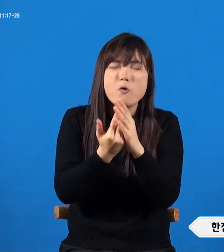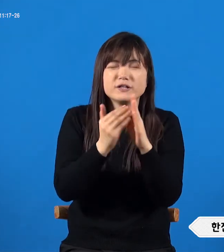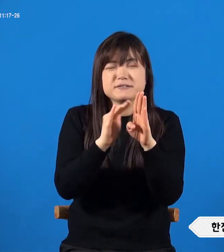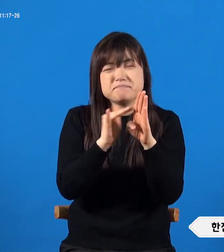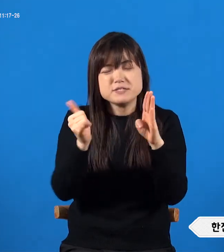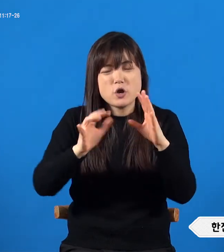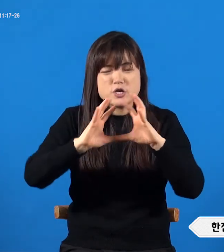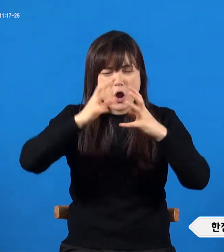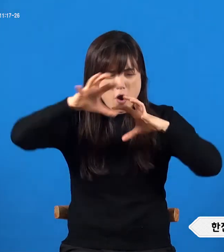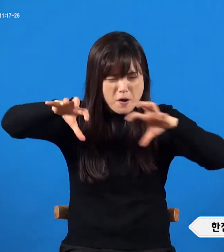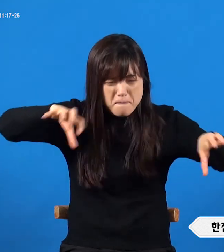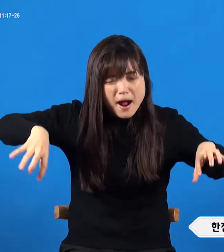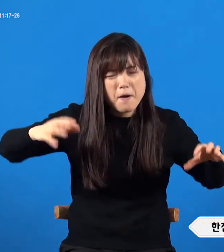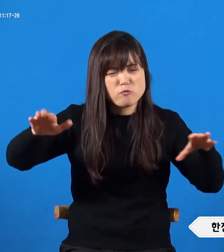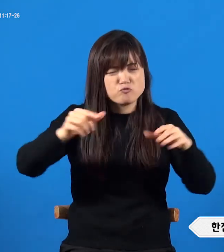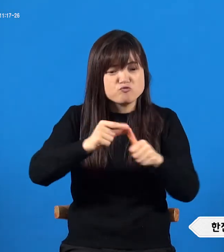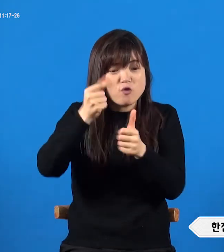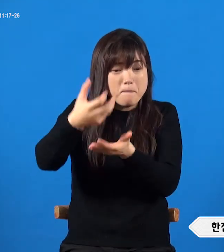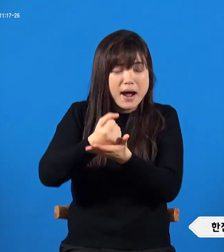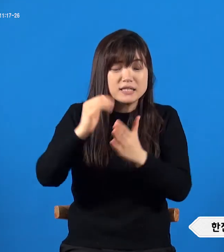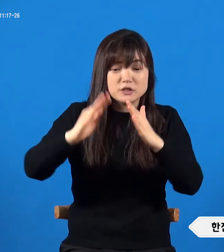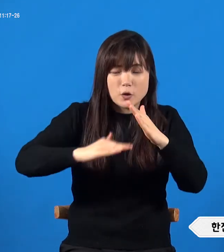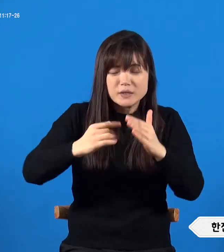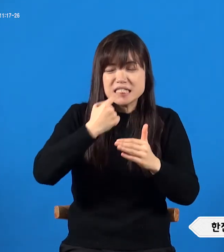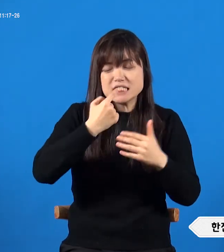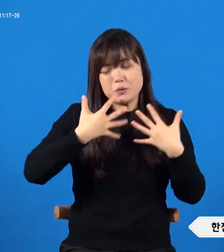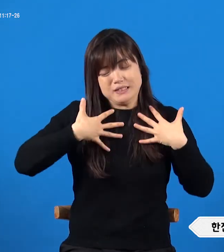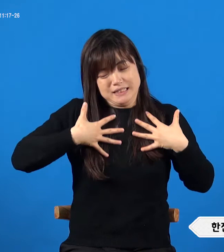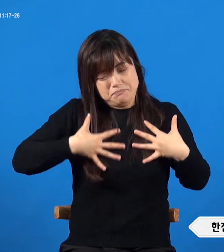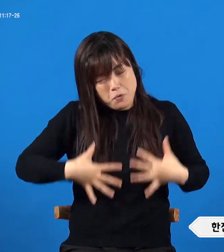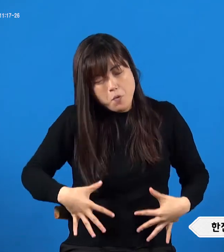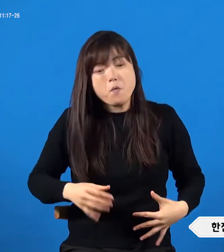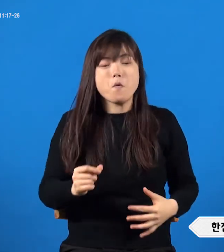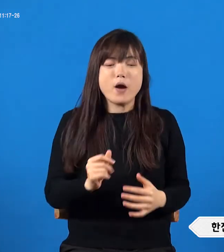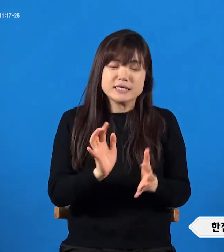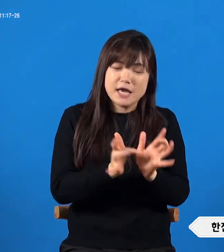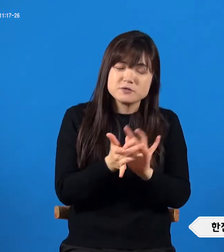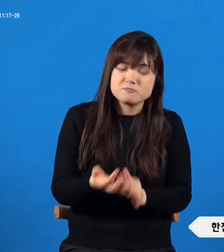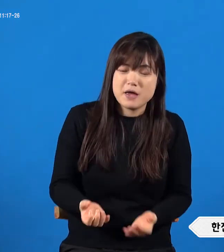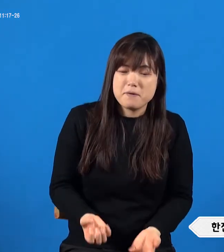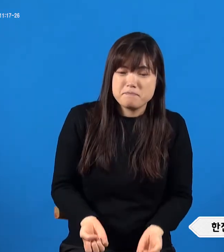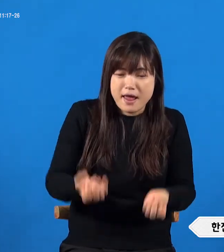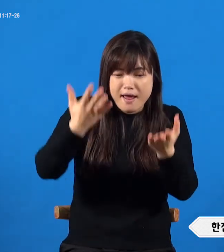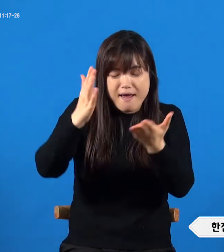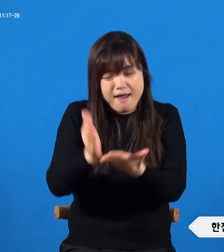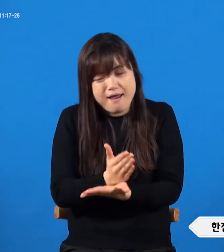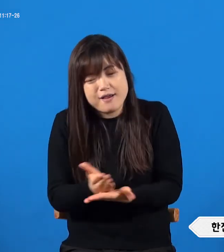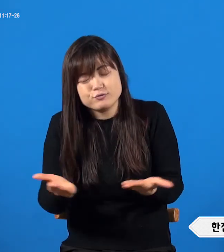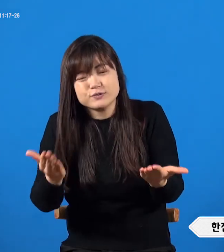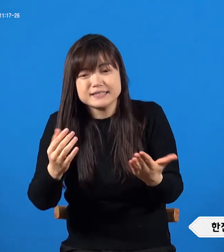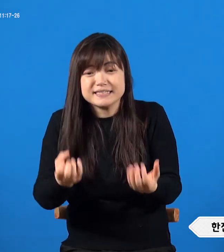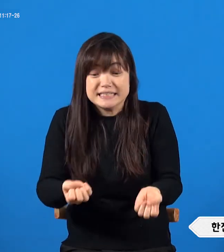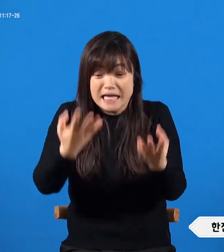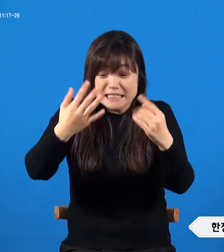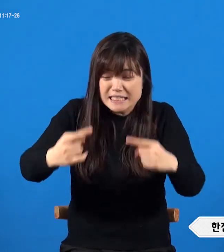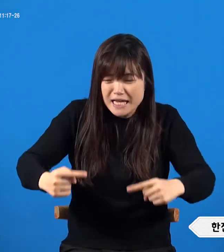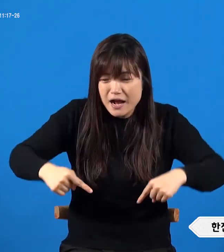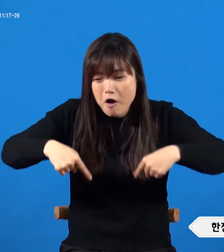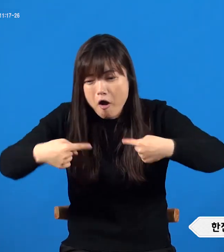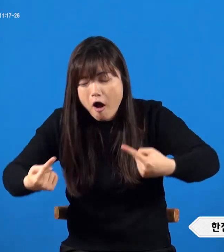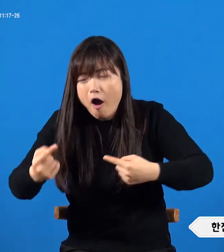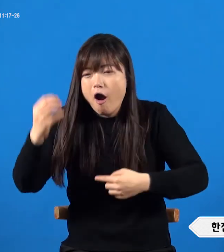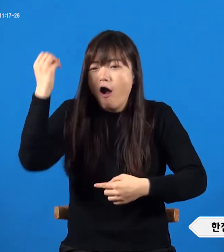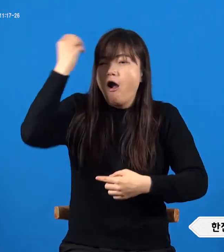민족과 열방에서 모여온 그 구원받은 성도들이 흰옷을 입고 예수님이 베푸시는 그 천국 잔치,